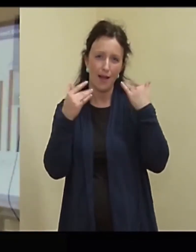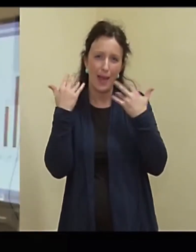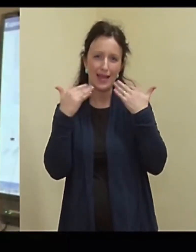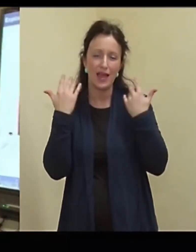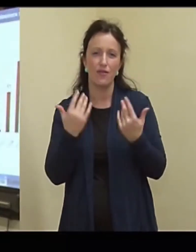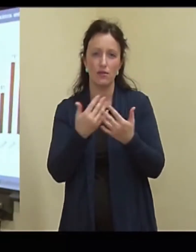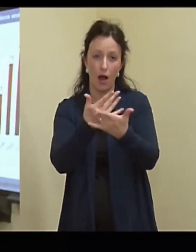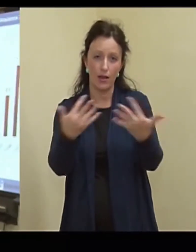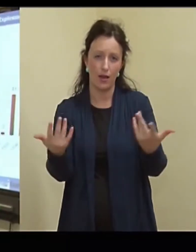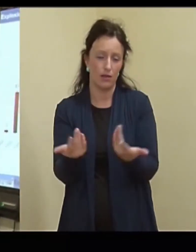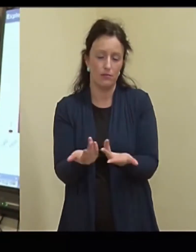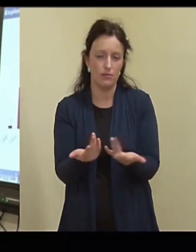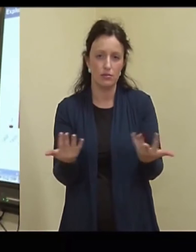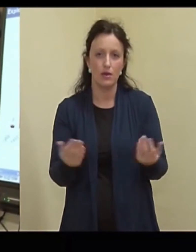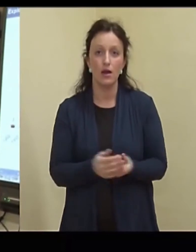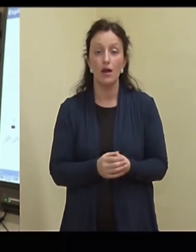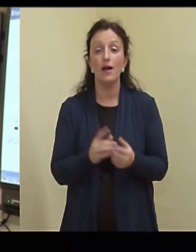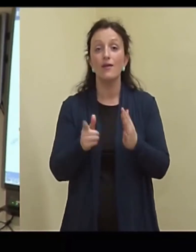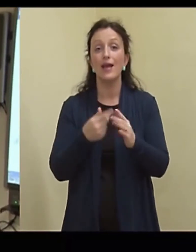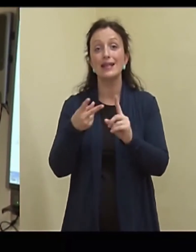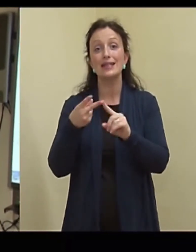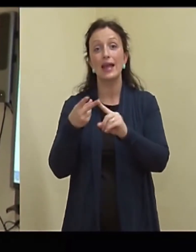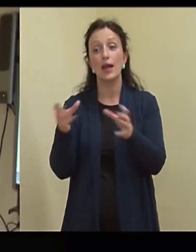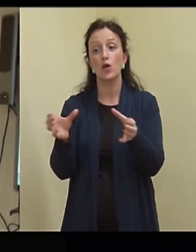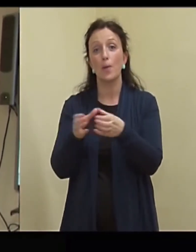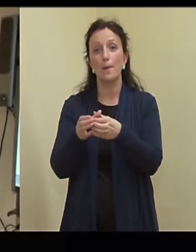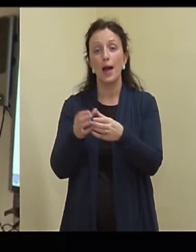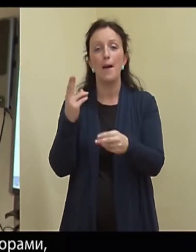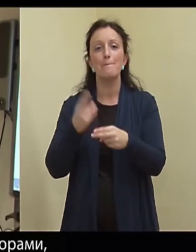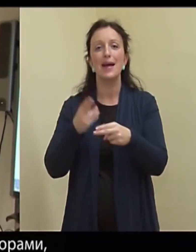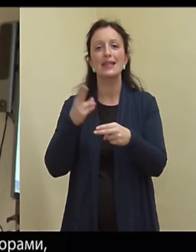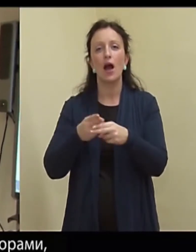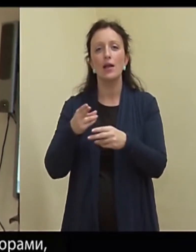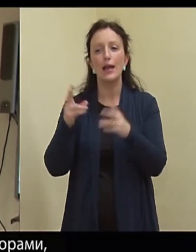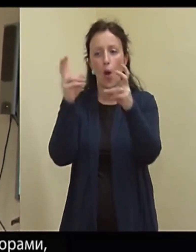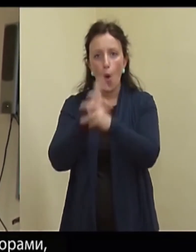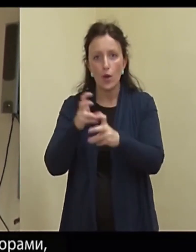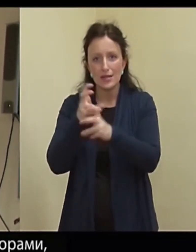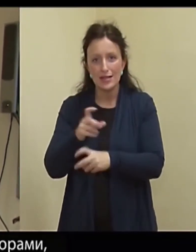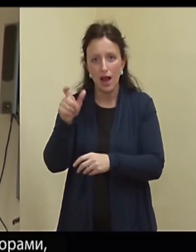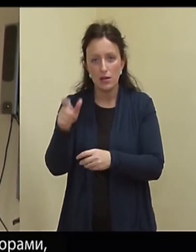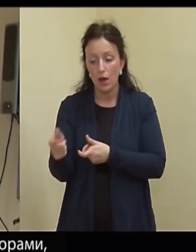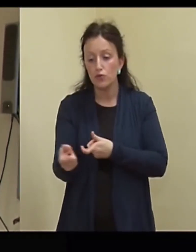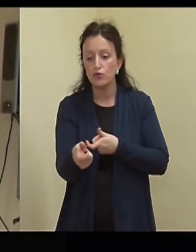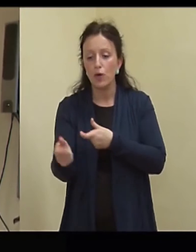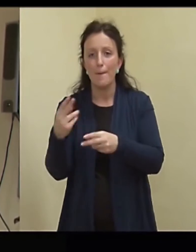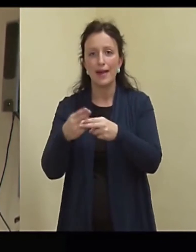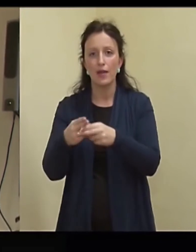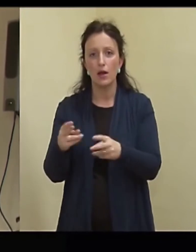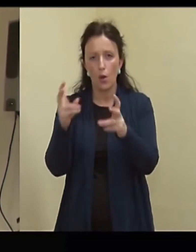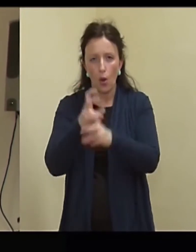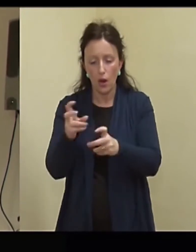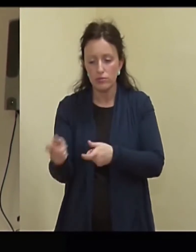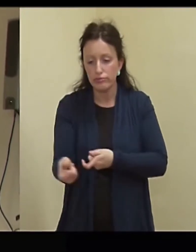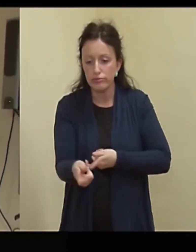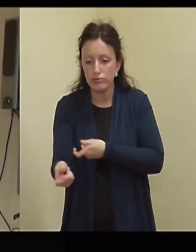Teine seltskond, kes on need metalliõtsijad. Käivad metsas nende metalliõtsijategi ringi, leiavad,